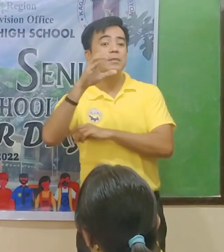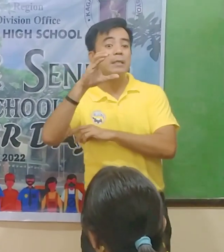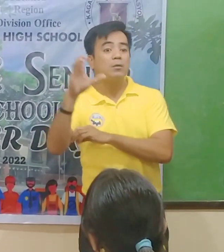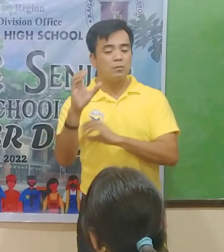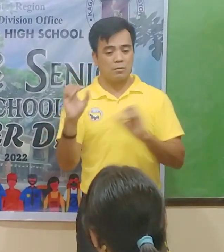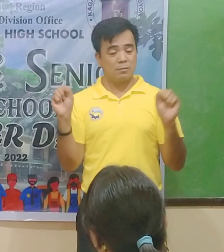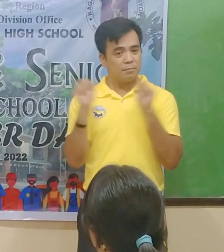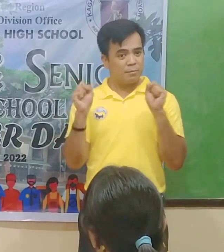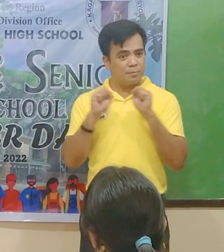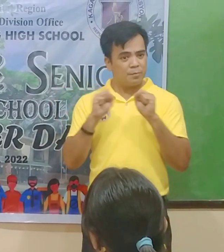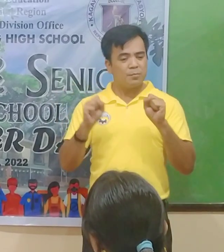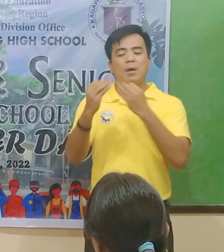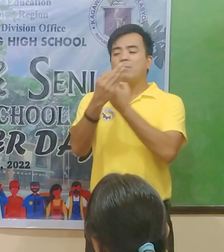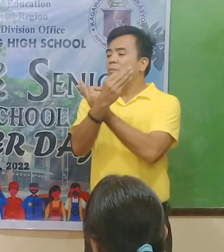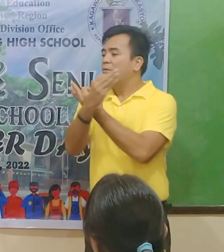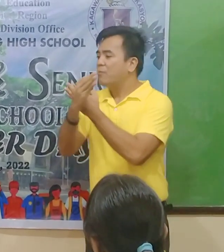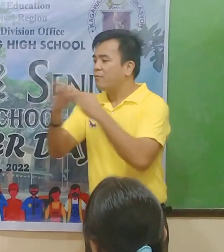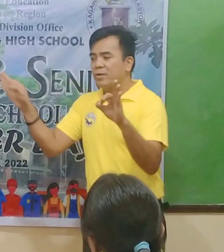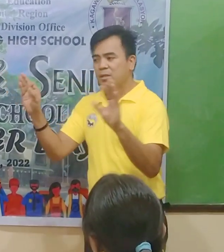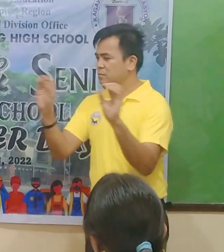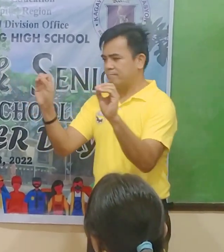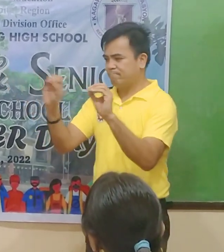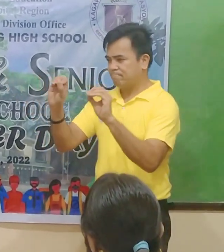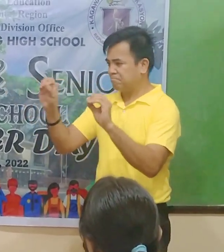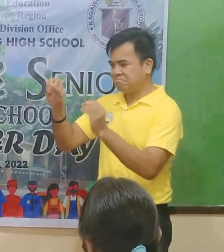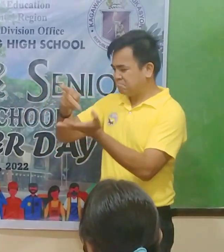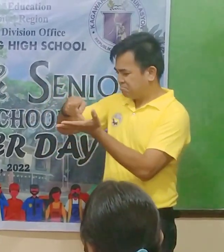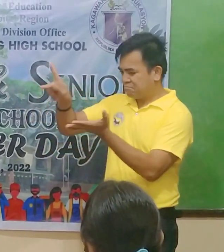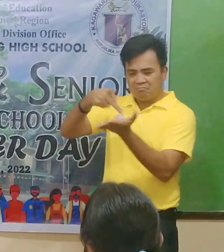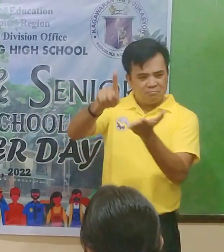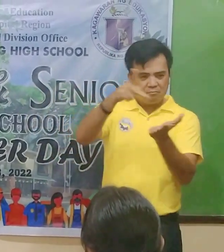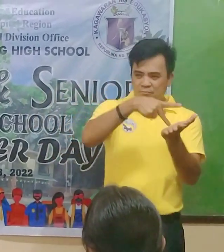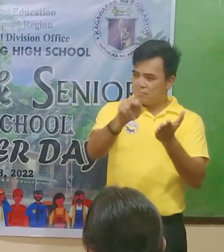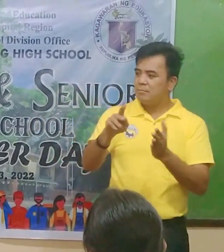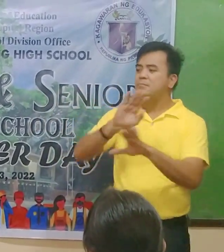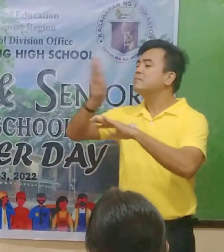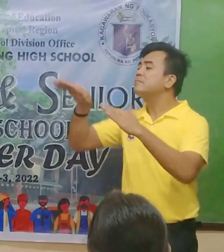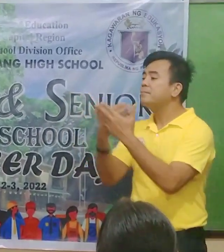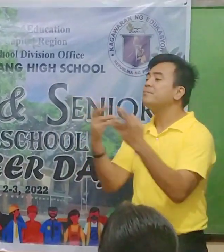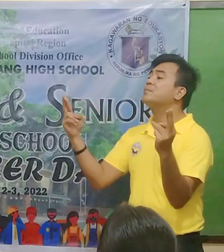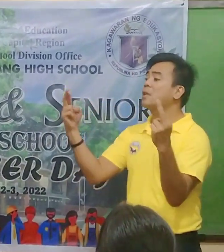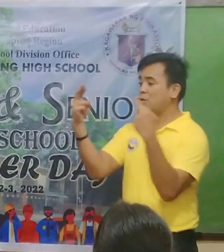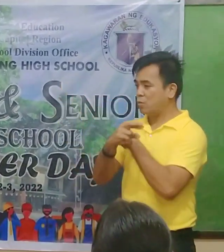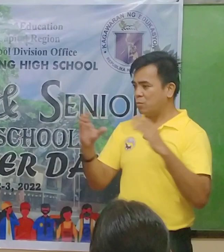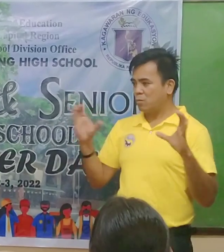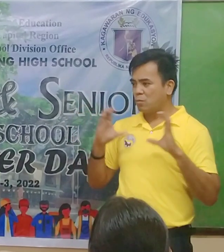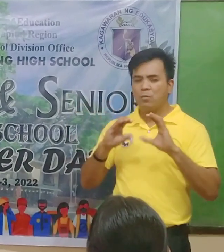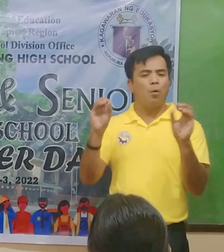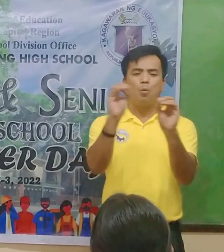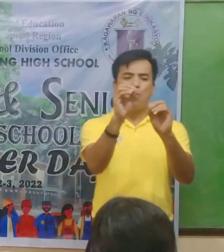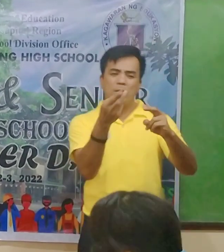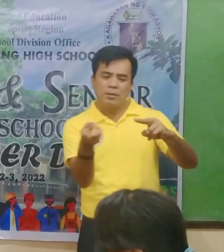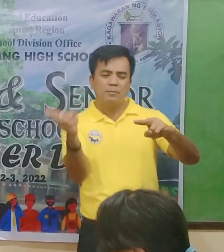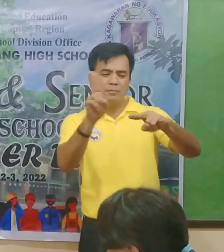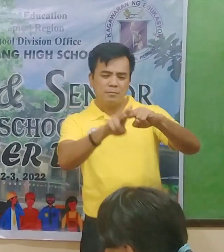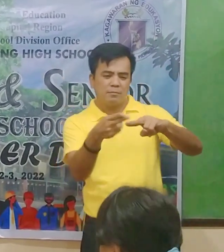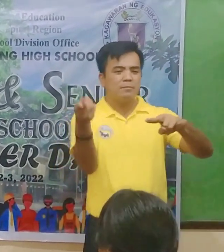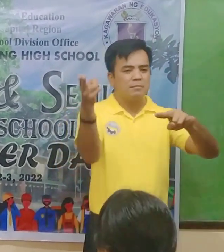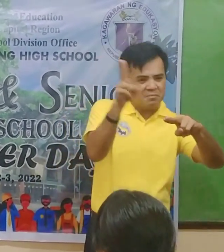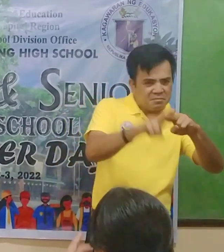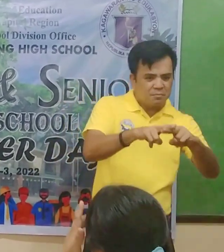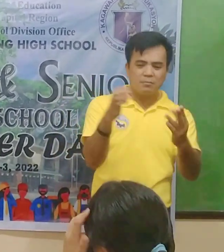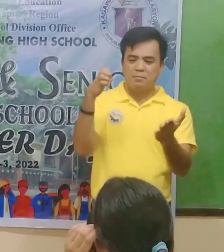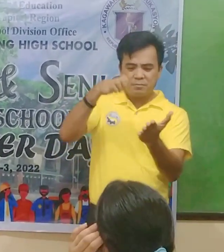alalahanin pagdating sa kanilang senior high school journey for Southeast Asia. Wala tayong miscellaneous fee, wala tayong enrollment